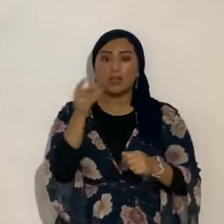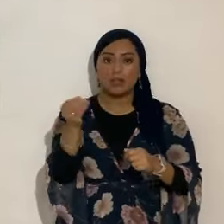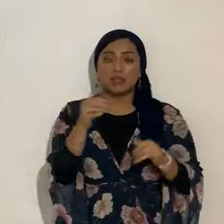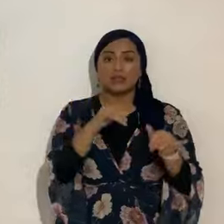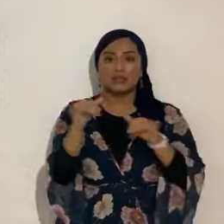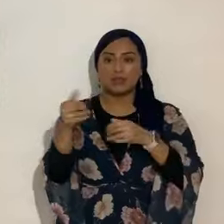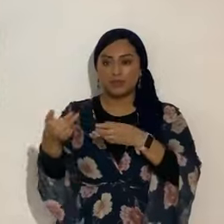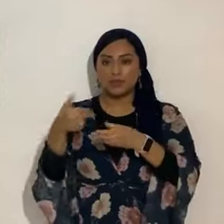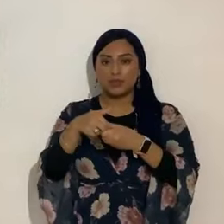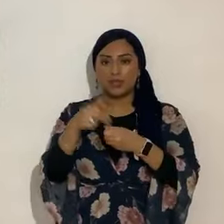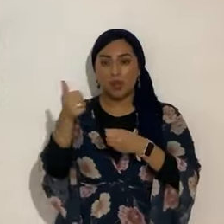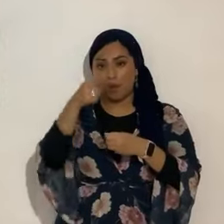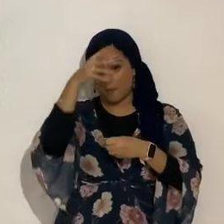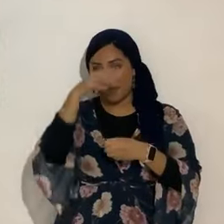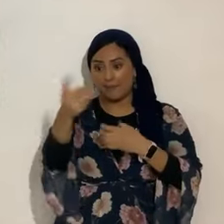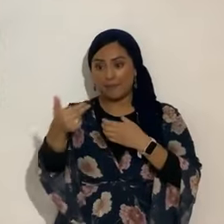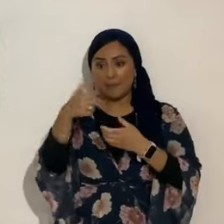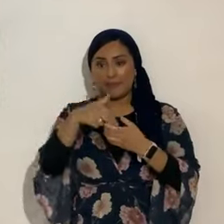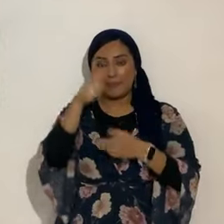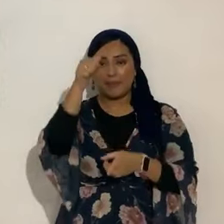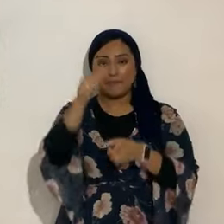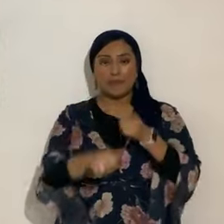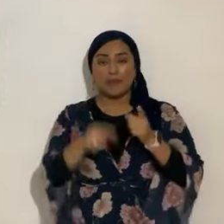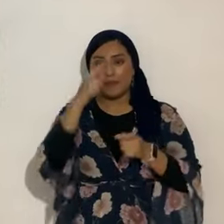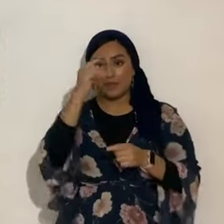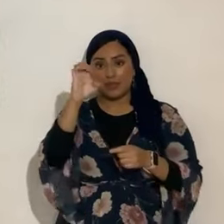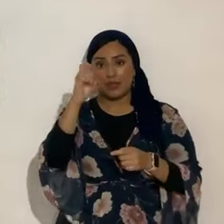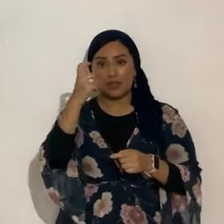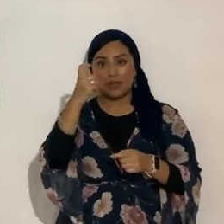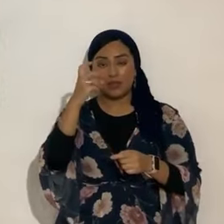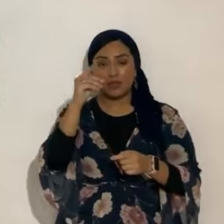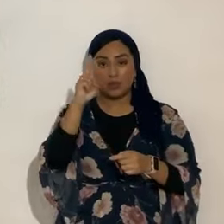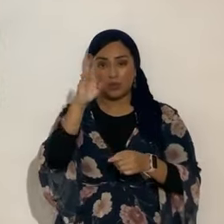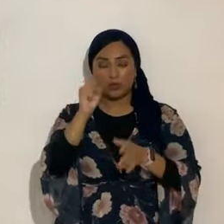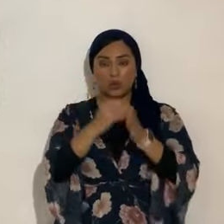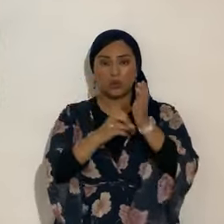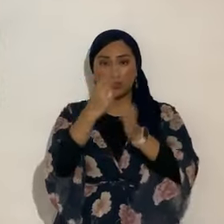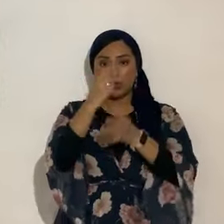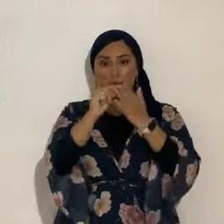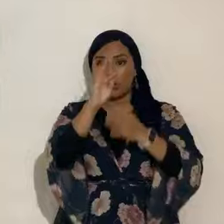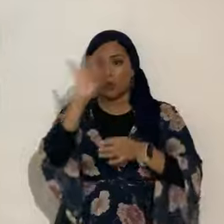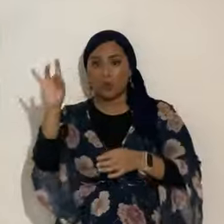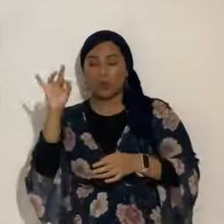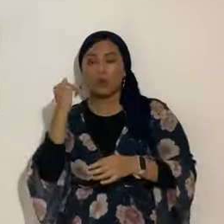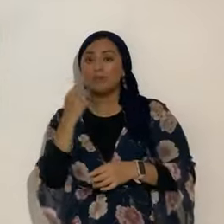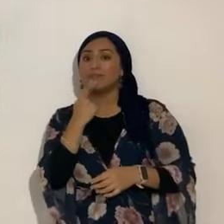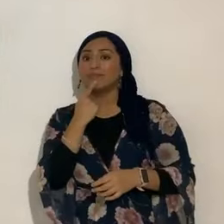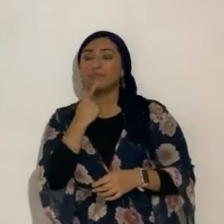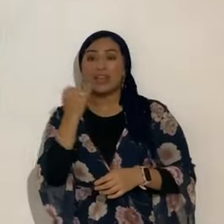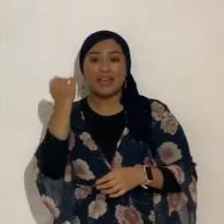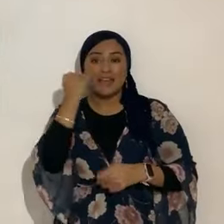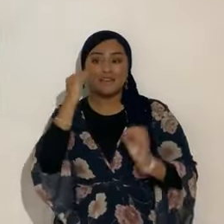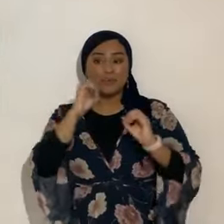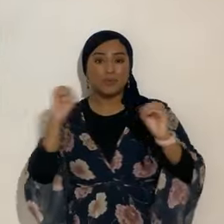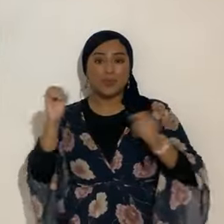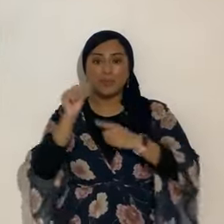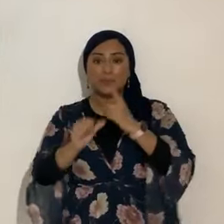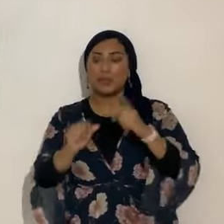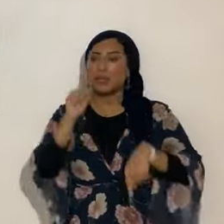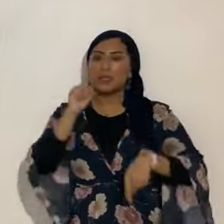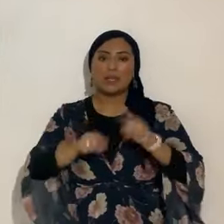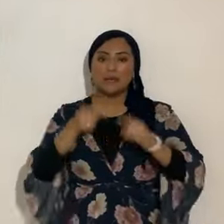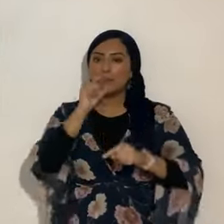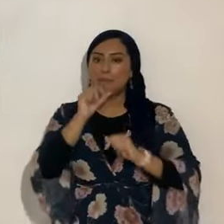también entrar todos los varones al pacto de Brit Milá, porque en Éxodo 12:48 dice, ningún incircunciso tomará de Pesach. Van a